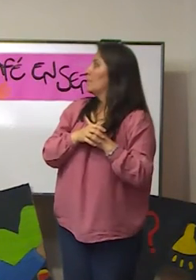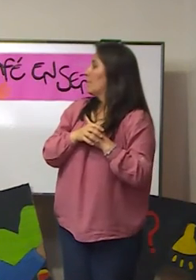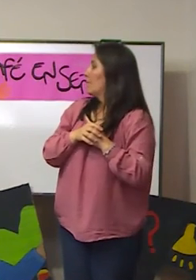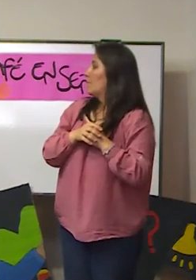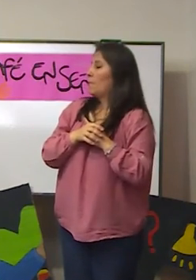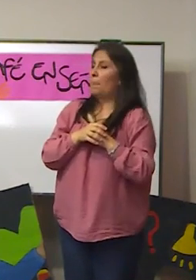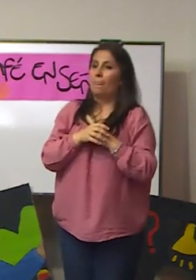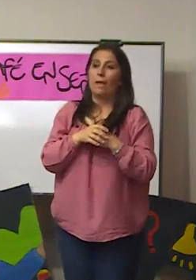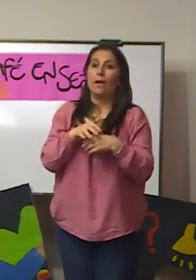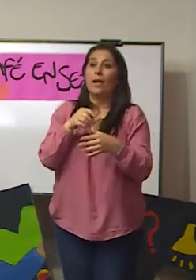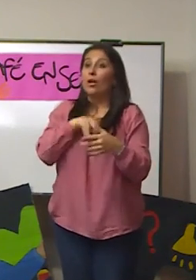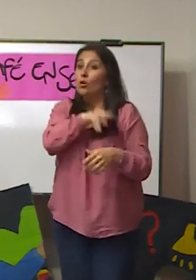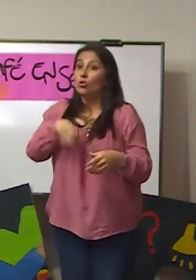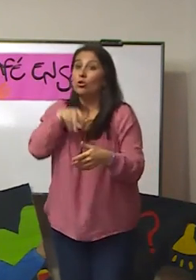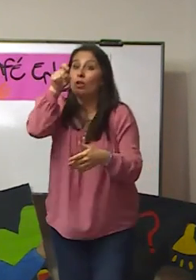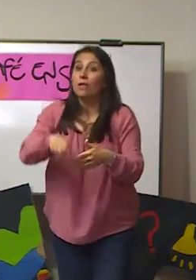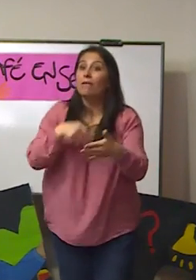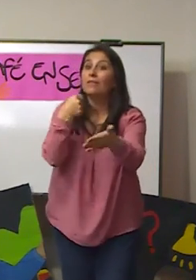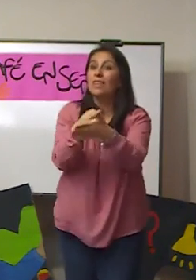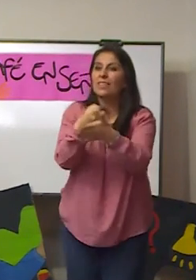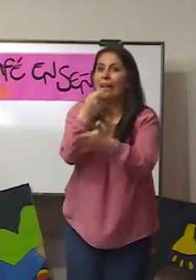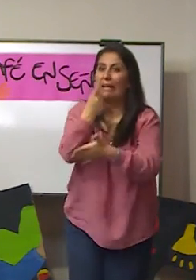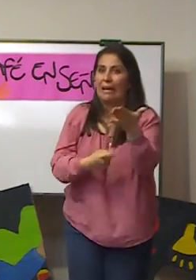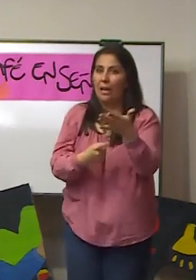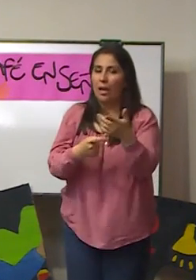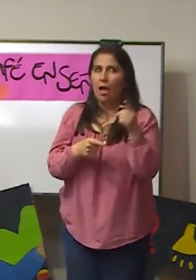tratar de asociar todo eso en nuestro trabajo y en nuestro